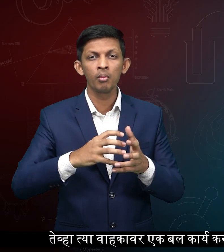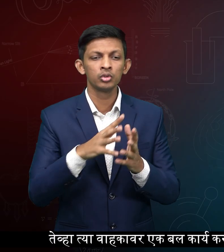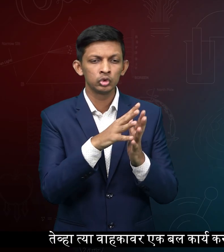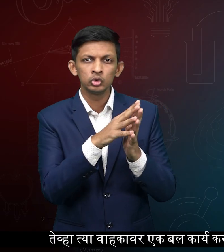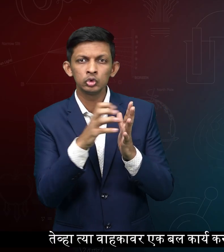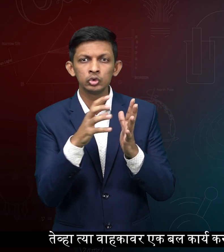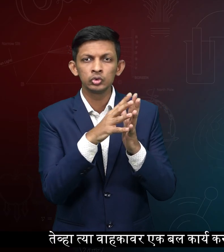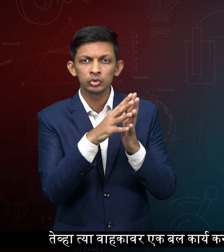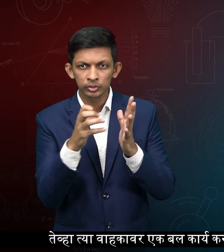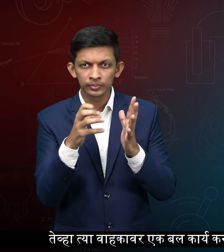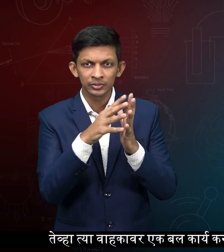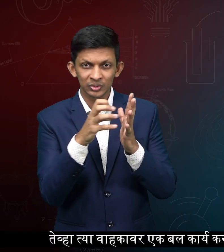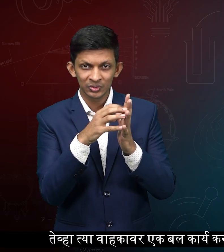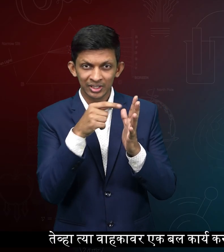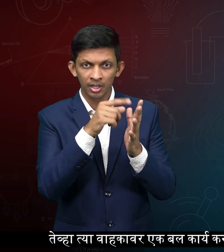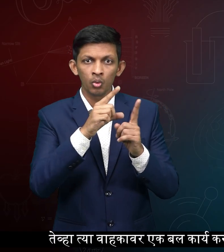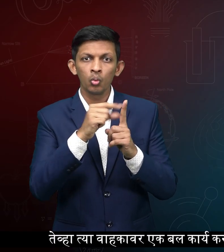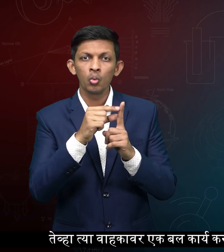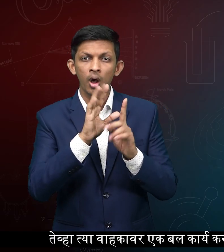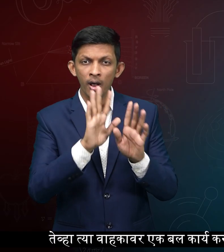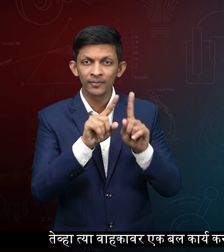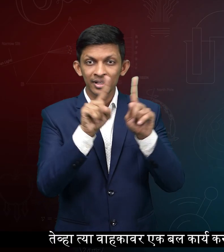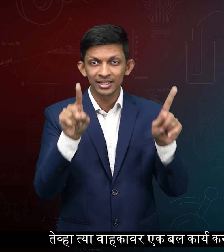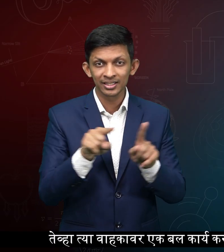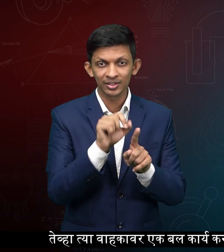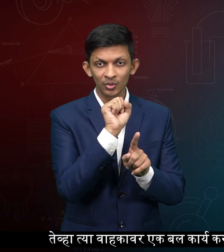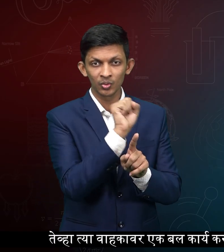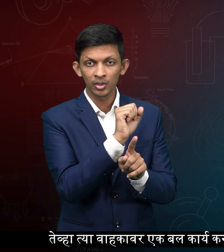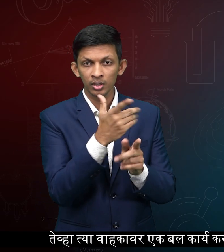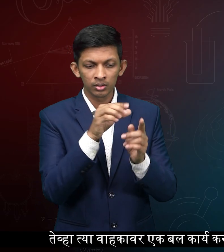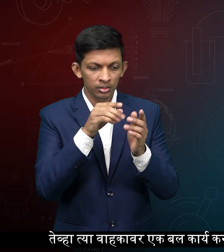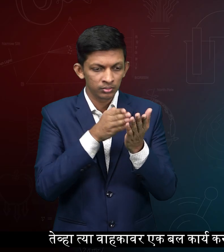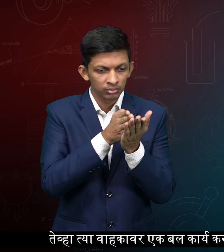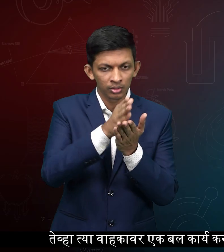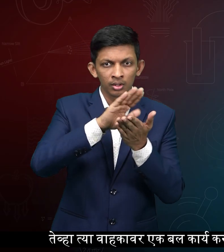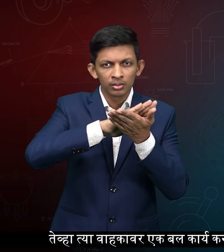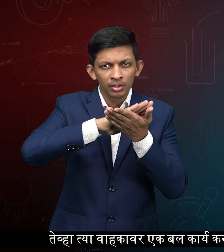तेव्हा त्या वाहकावर एक बल कार्य करते आणि ते बल वाहकाला हालचाल करायला भाग पाडते.